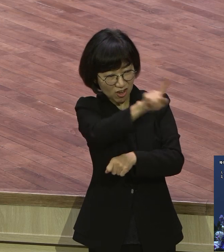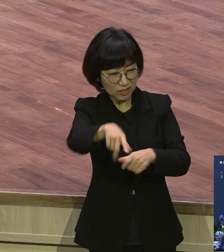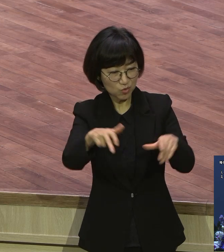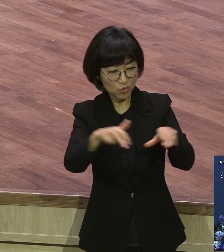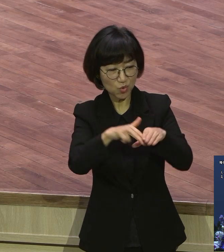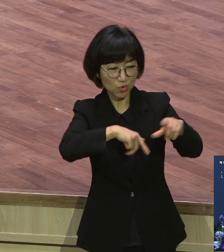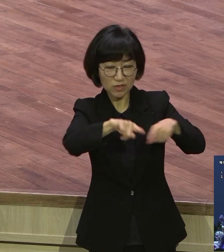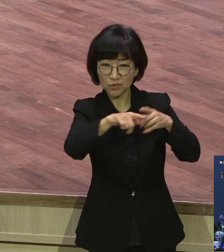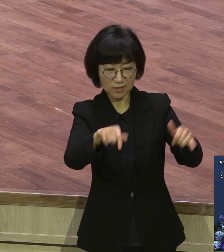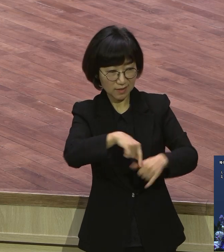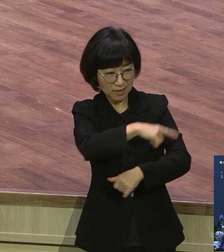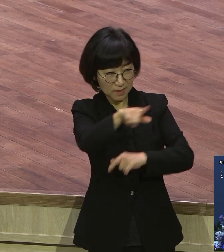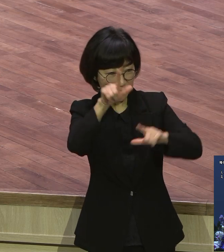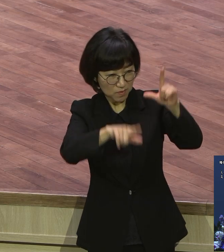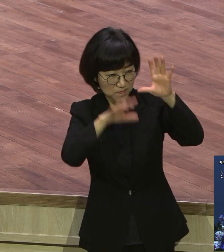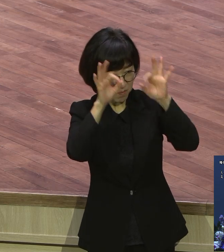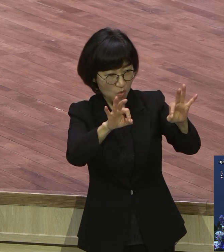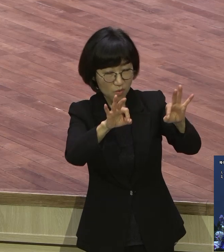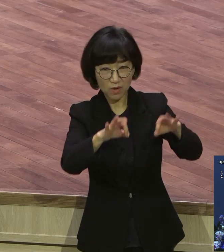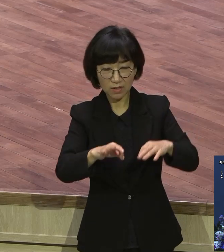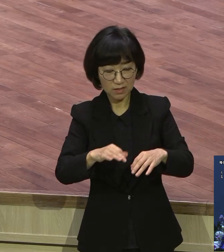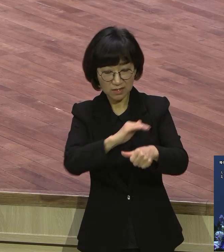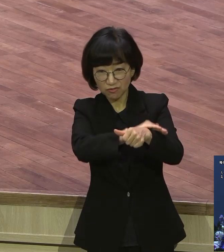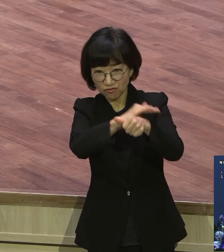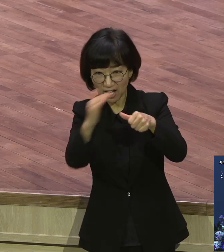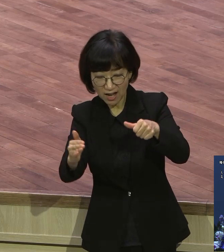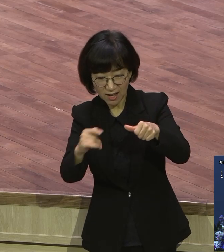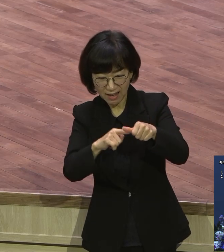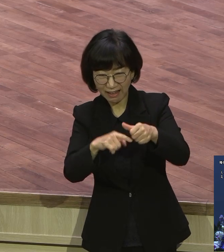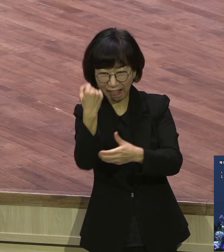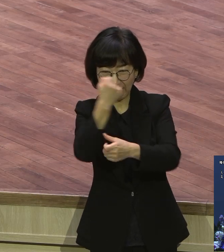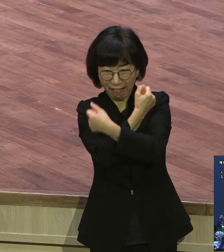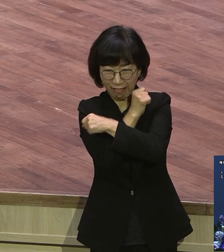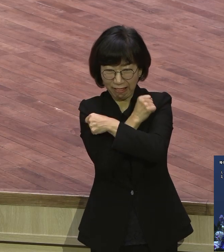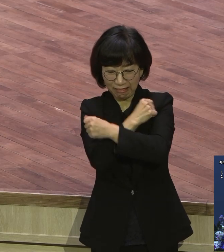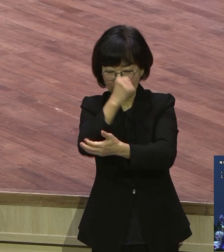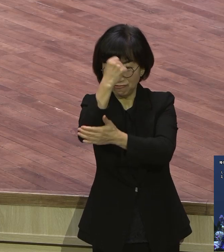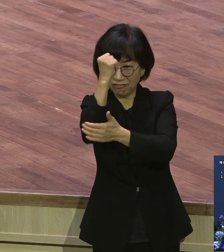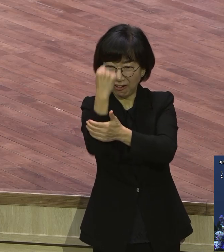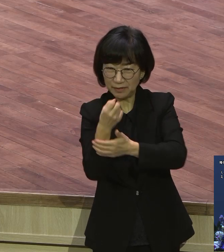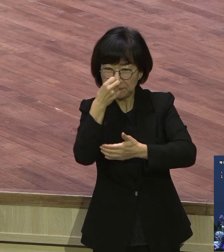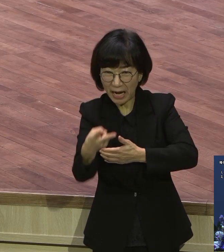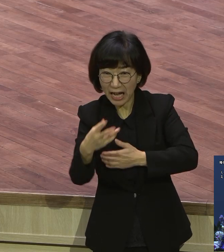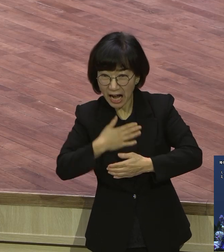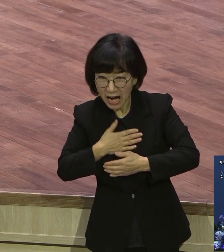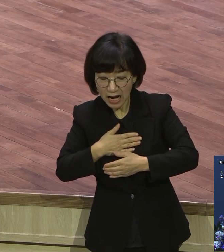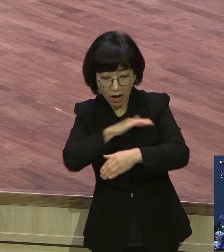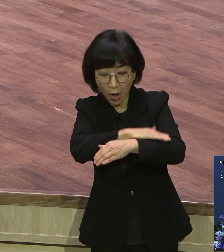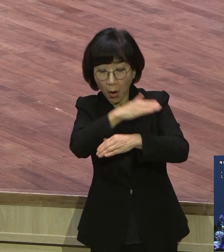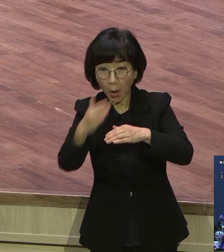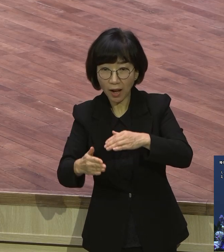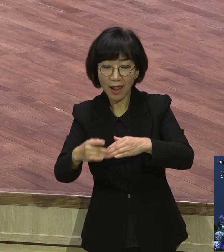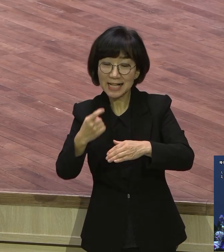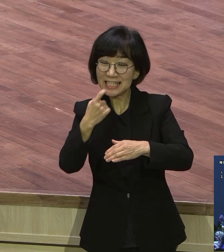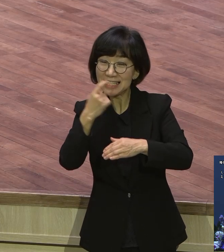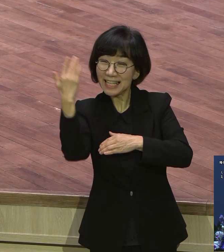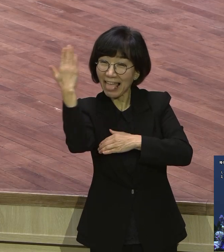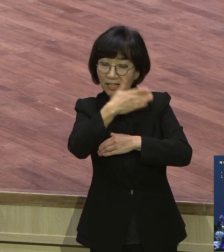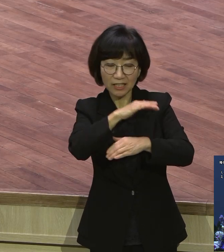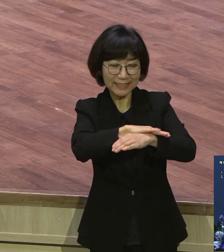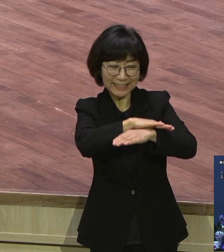종교 지도자를 향해서 회칠한 무덤들이라고 그랬어요 회칠한 무덤 아시죠 겉으로